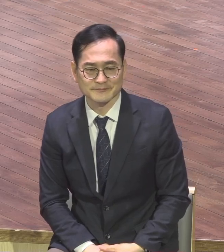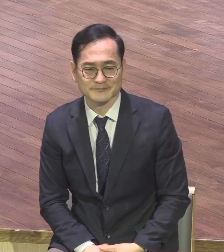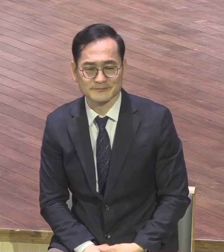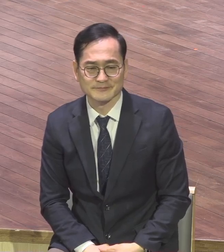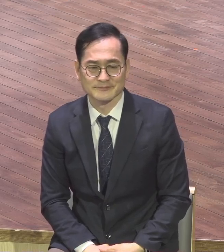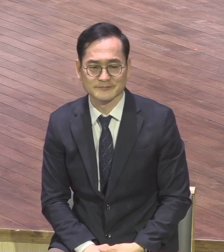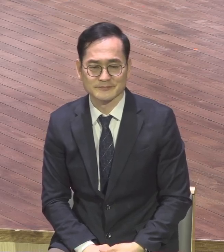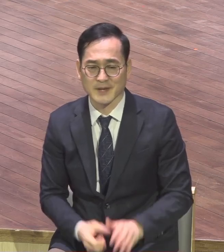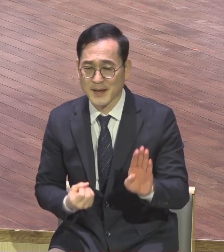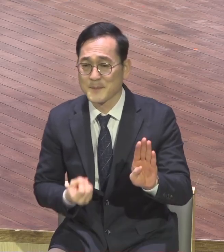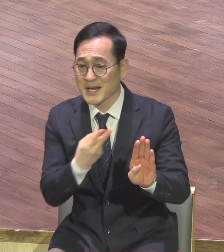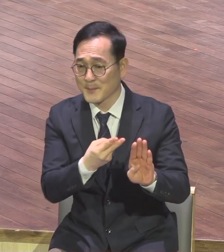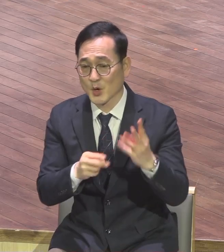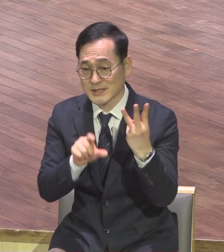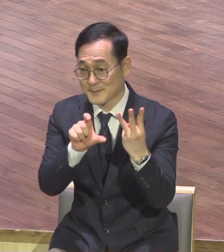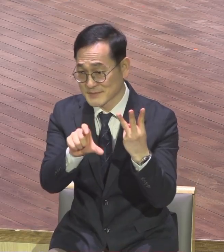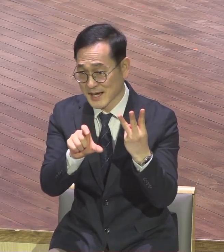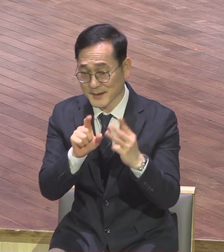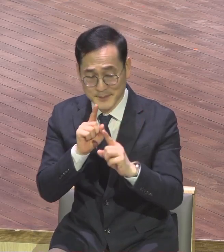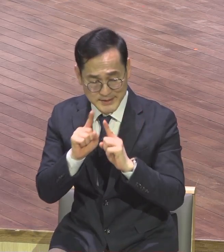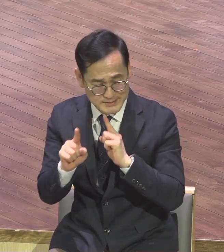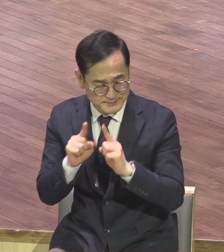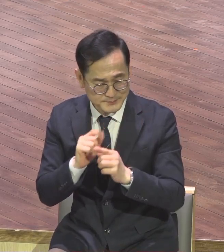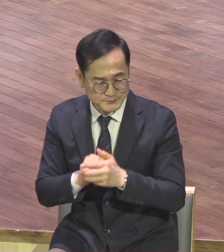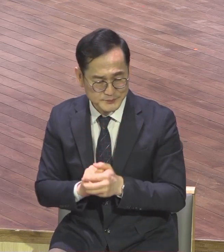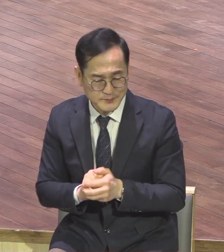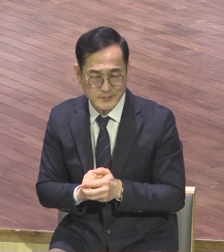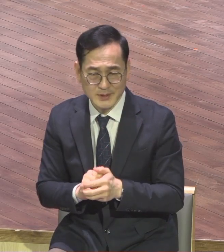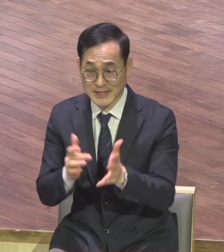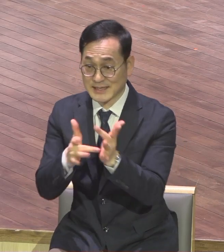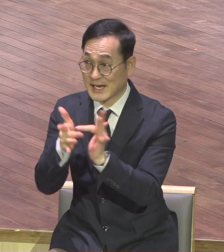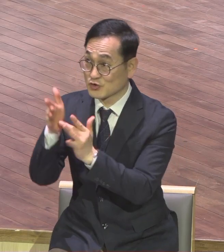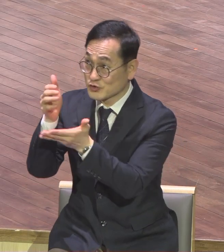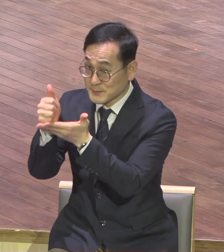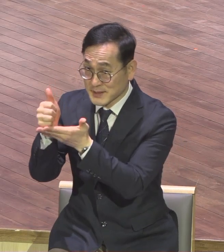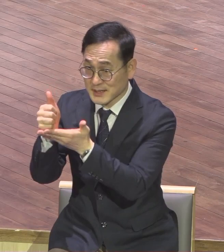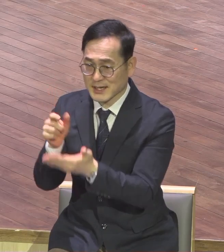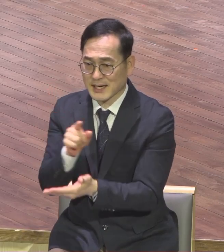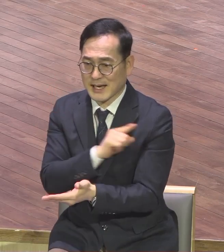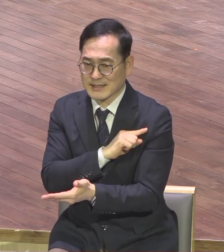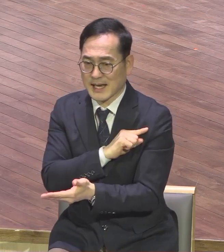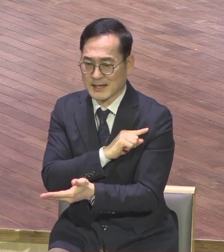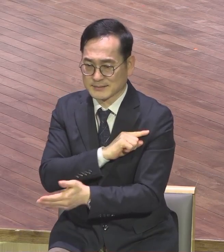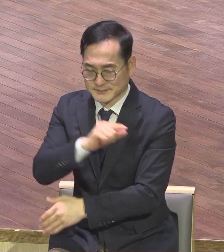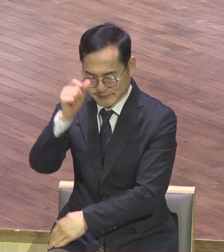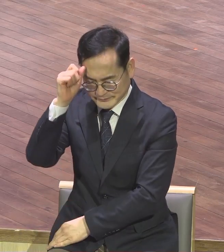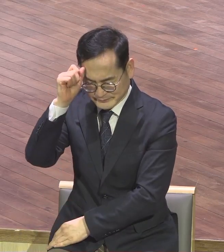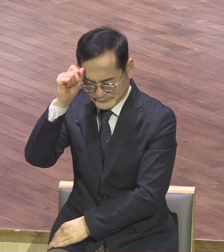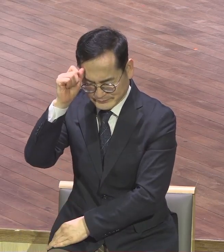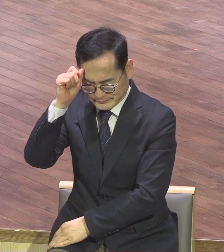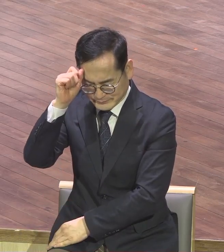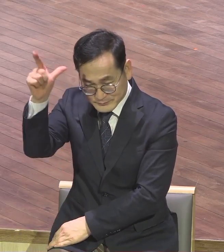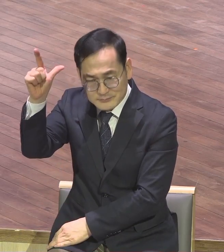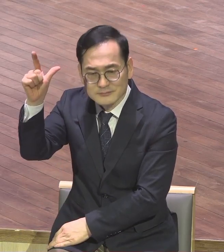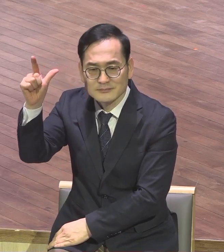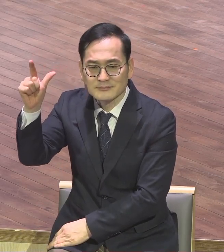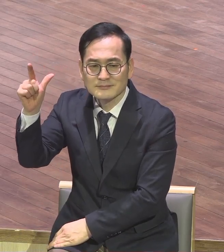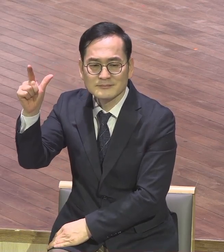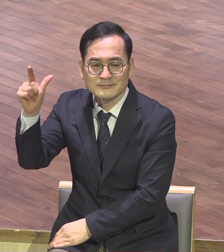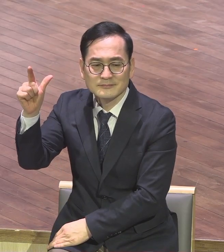빌립보 3장을 시작하면서 사도 바울은 예수 그리스도가 가장 고상한 지식이다라고 고백을